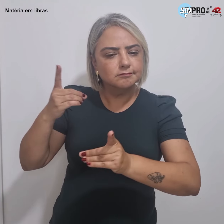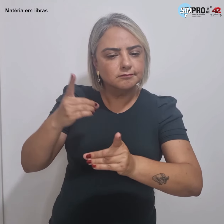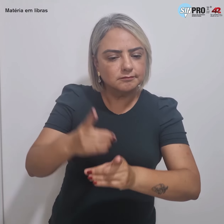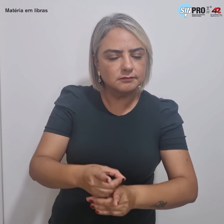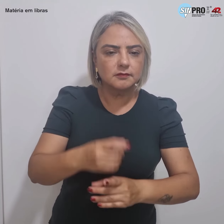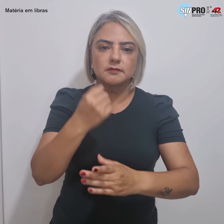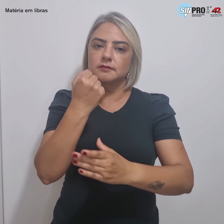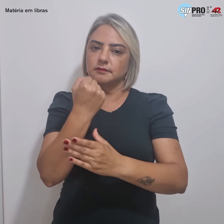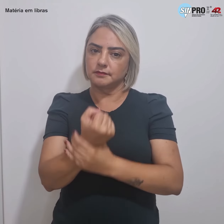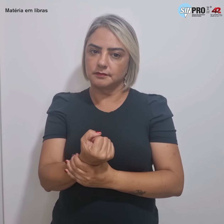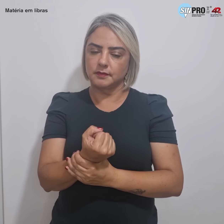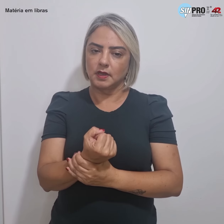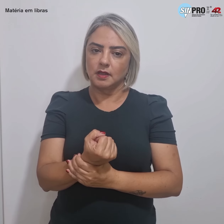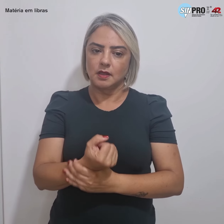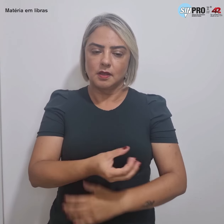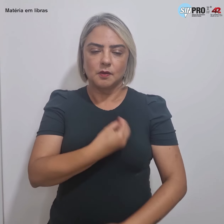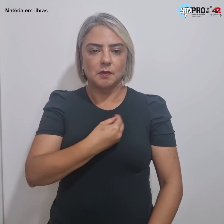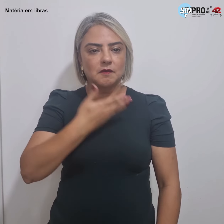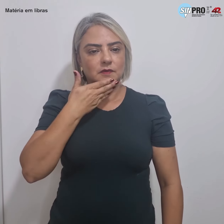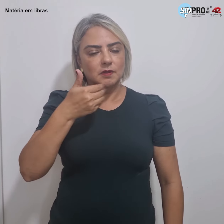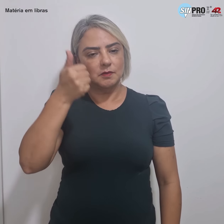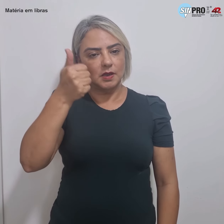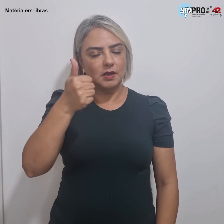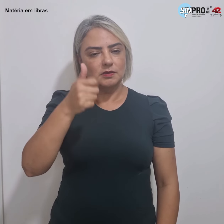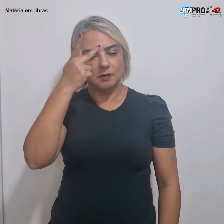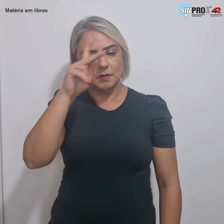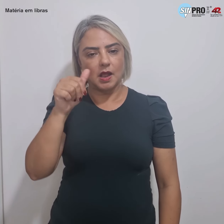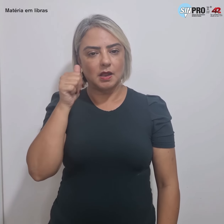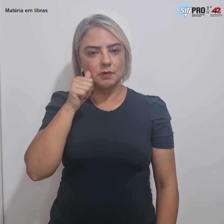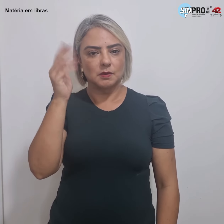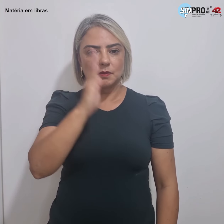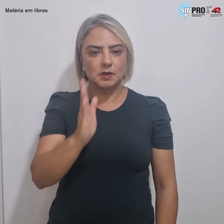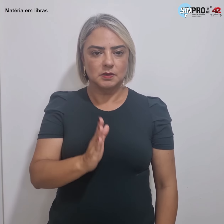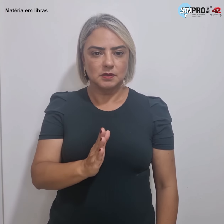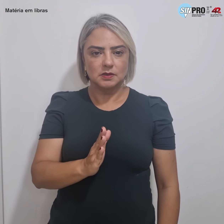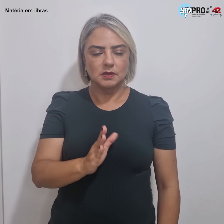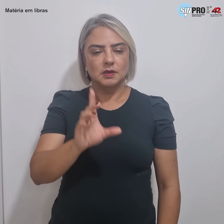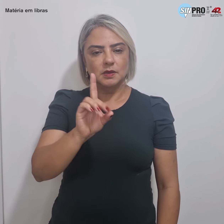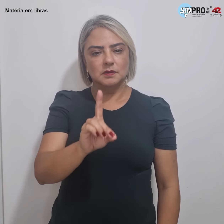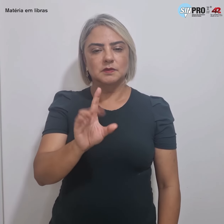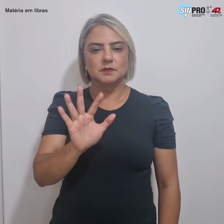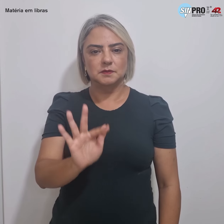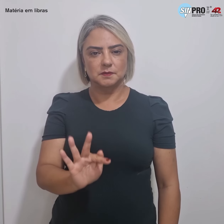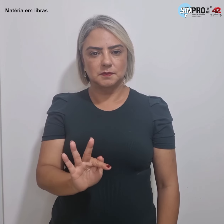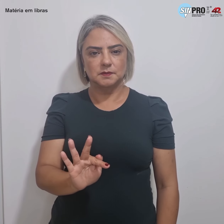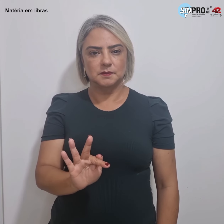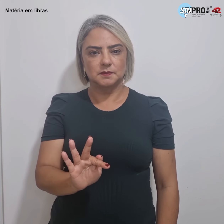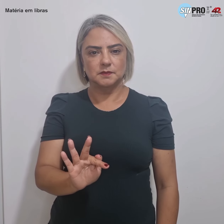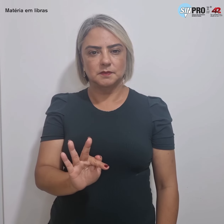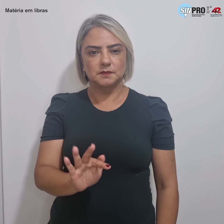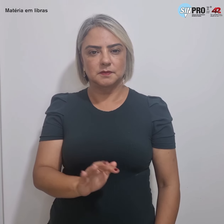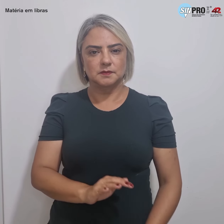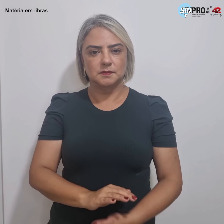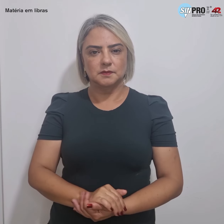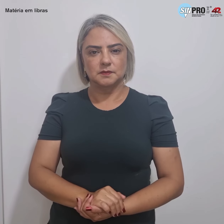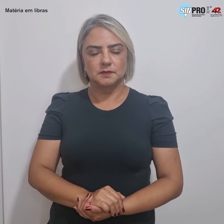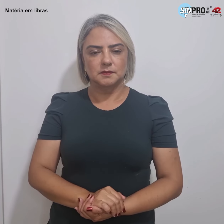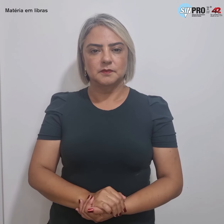garantia de uma vida melhor para as mulheres do Brasil e do Distrito Federal. Além da